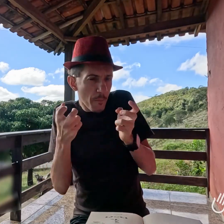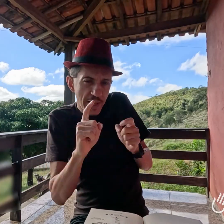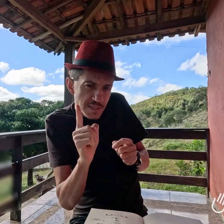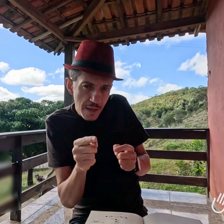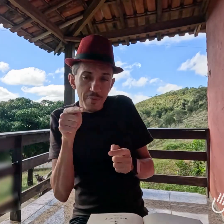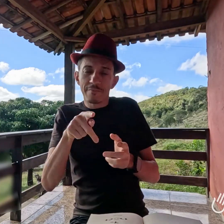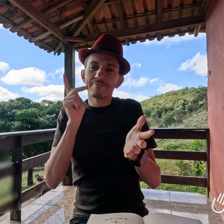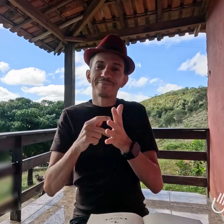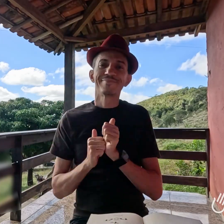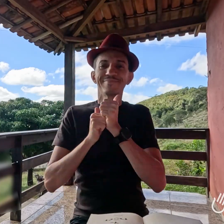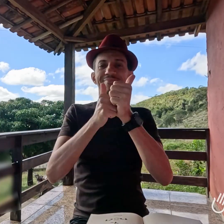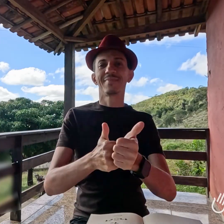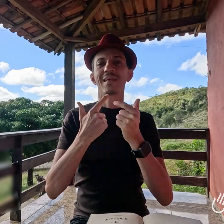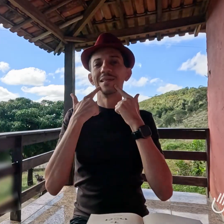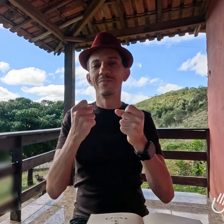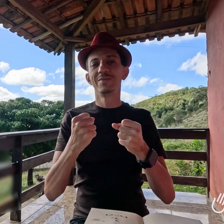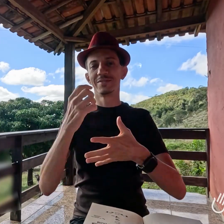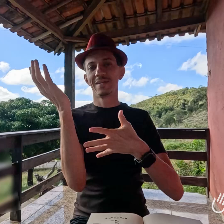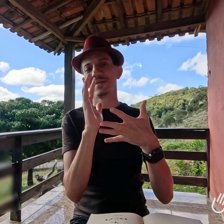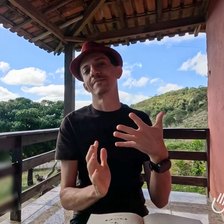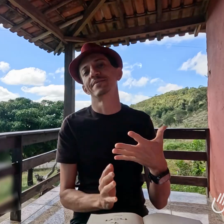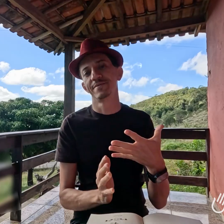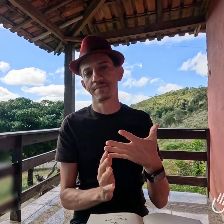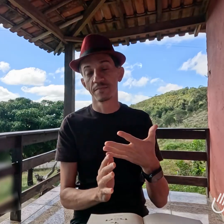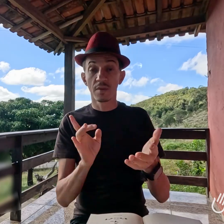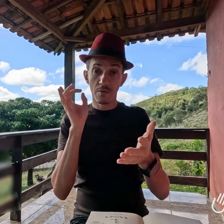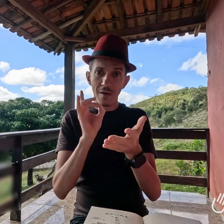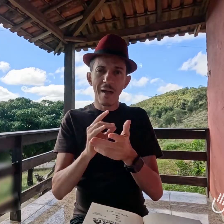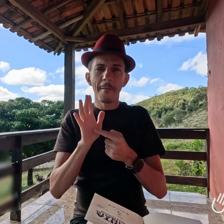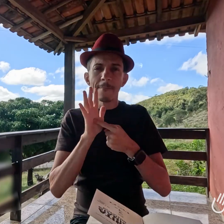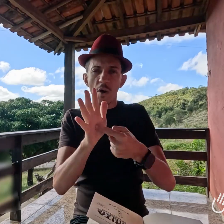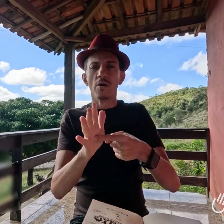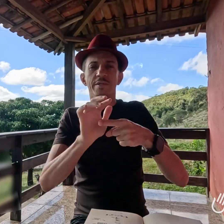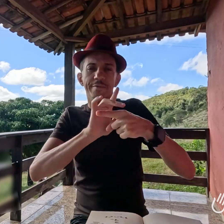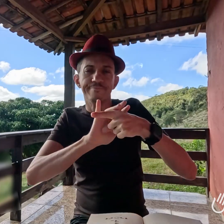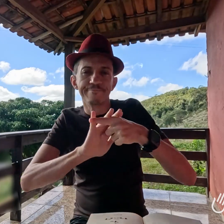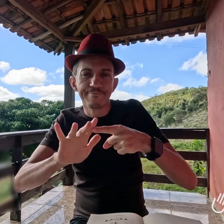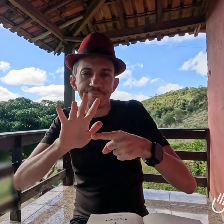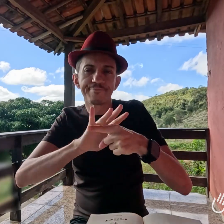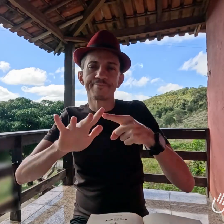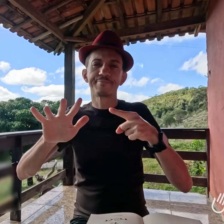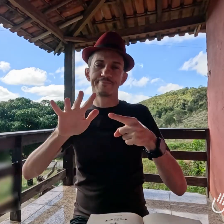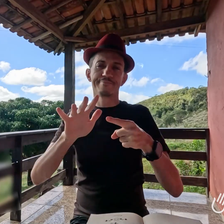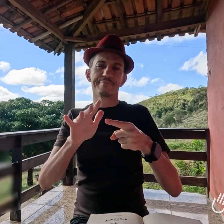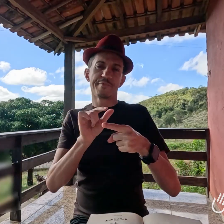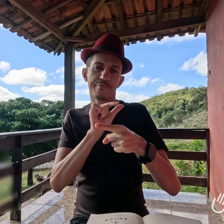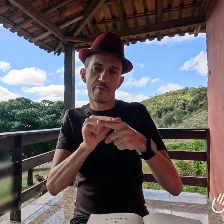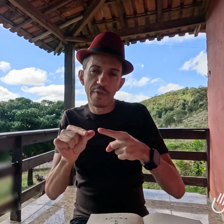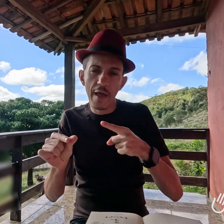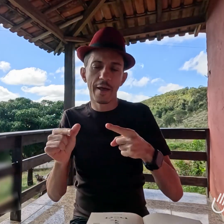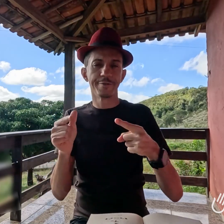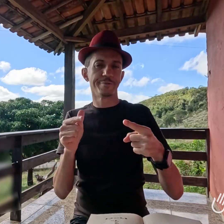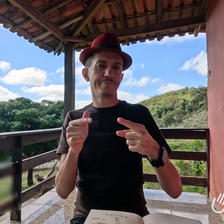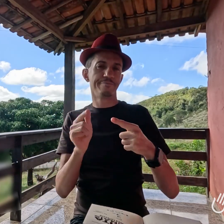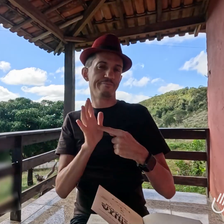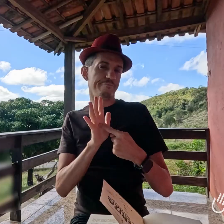Agora, muitas pessoas às vezes não percebem que este livro foi escrito